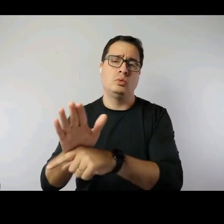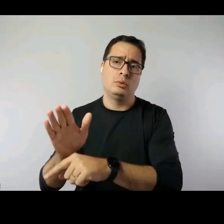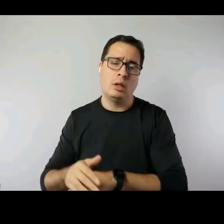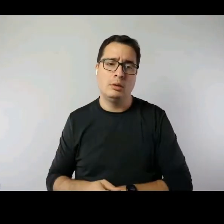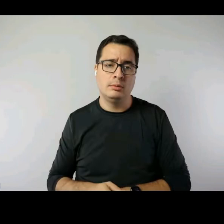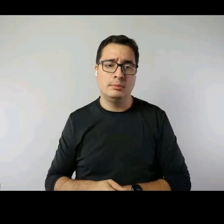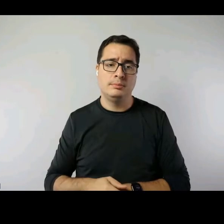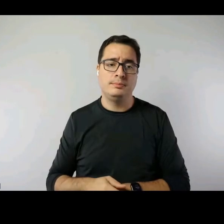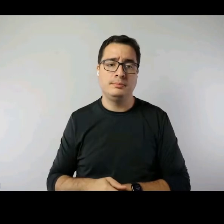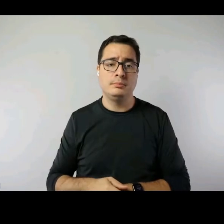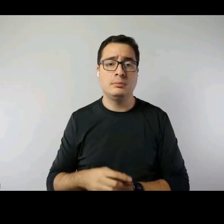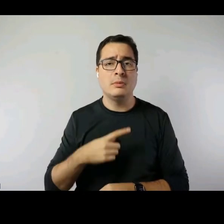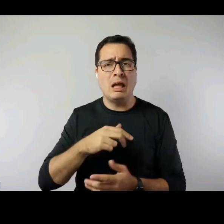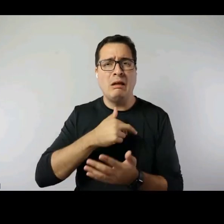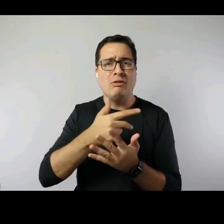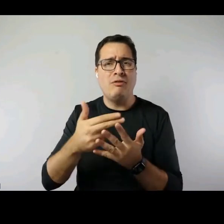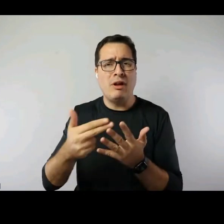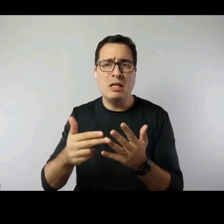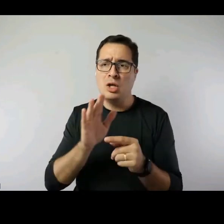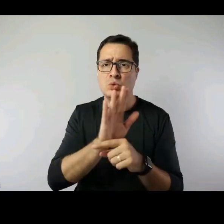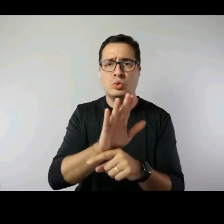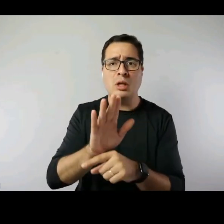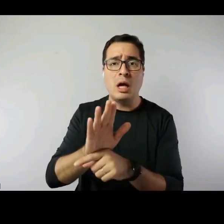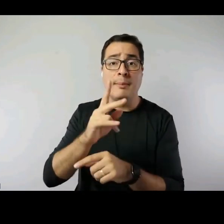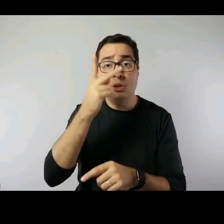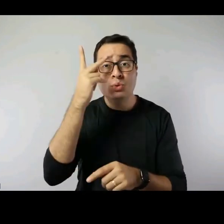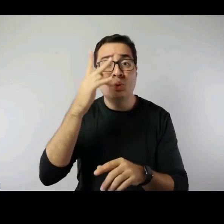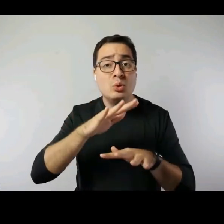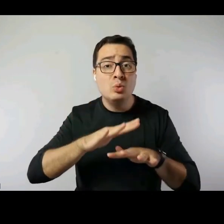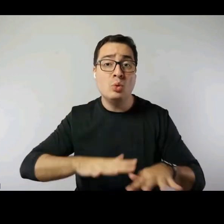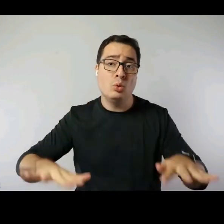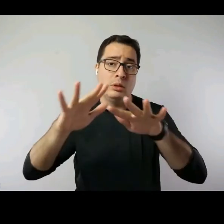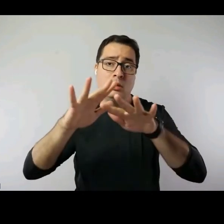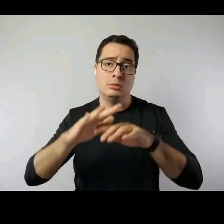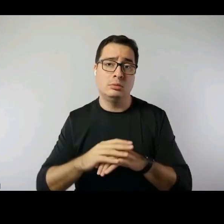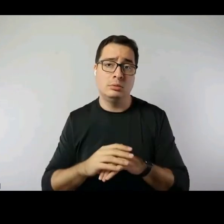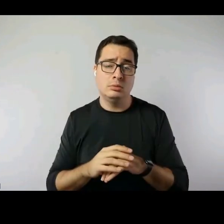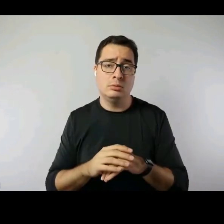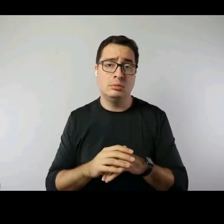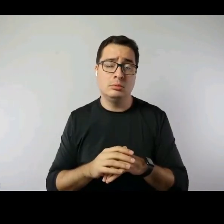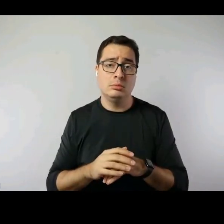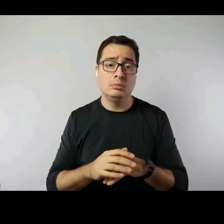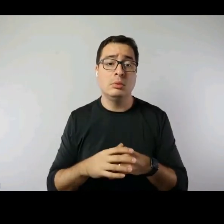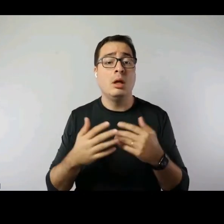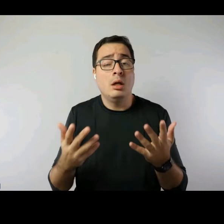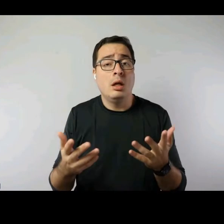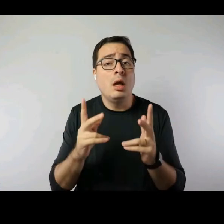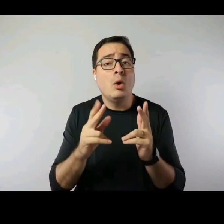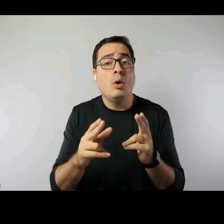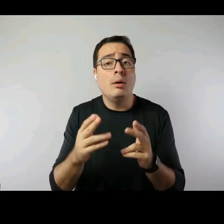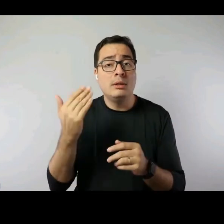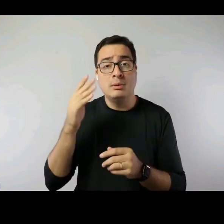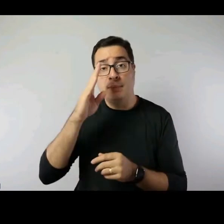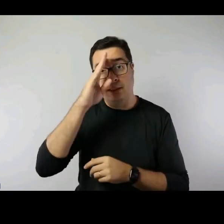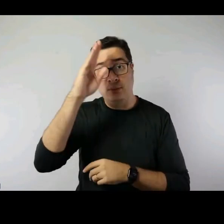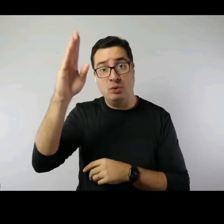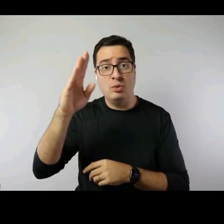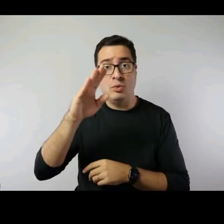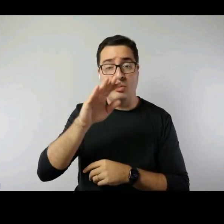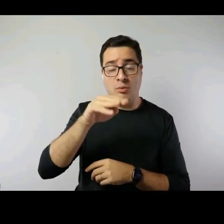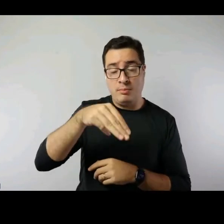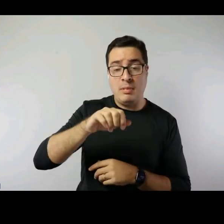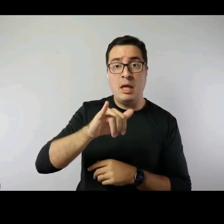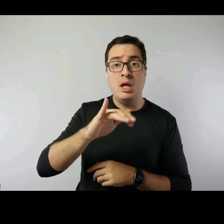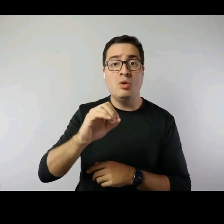trazendo features que melhoram para todas as pessoas. E é assim como o princípio do meio-fio, né? Então, quando a